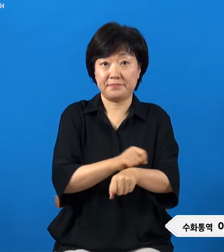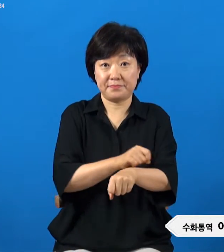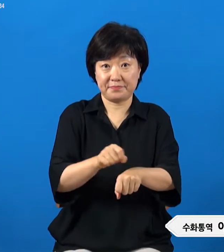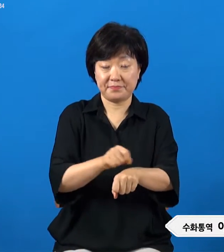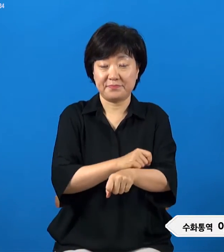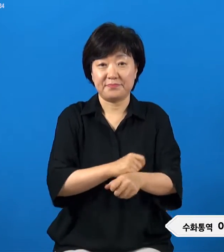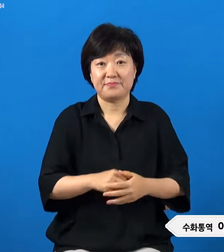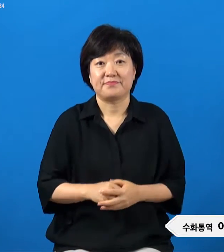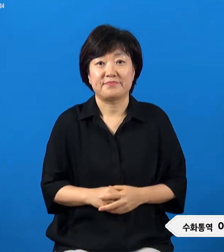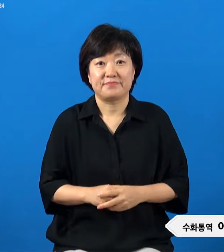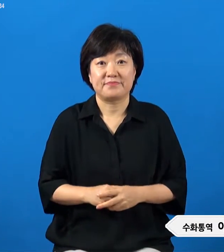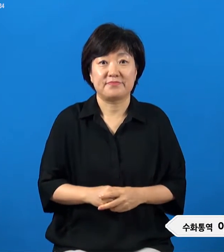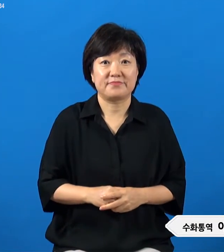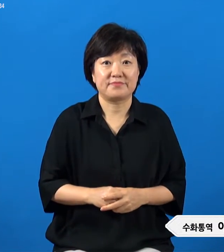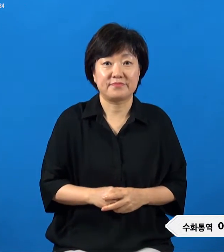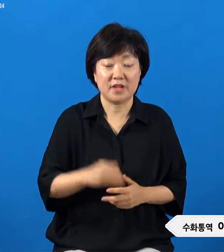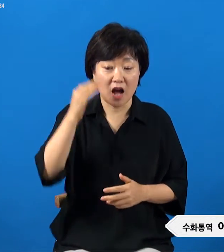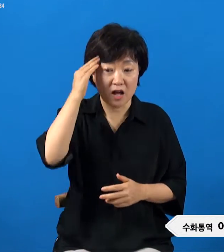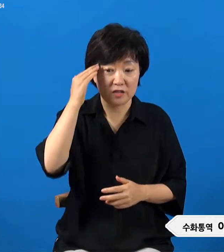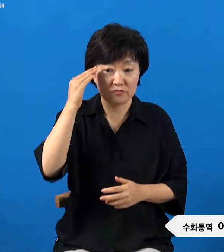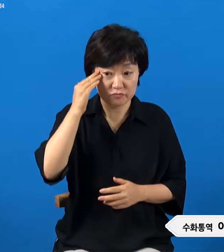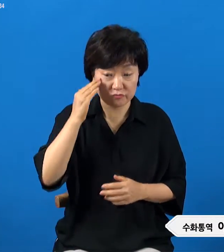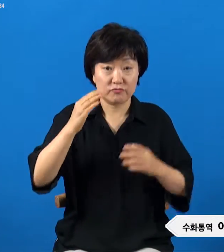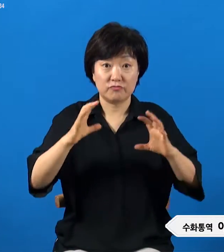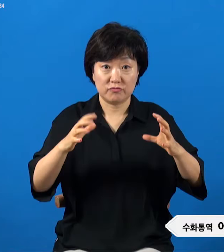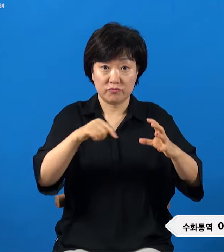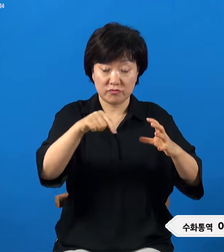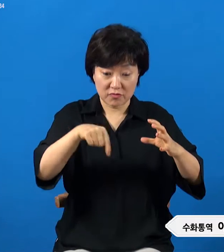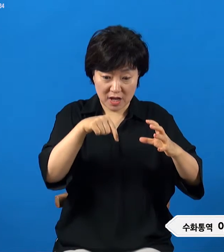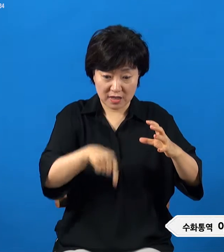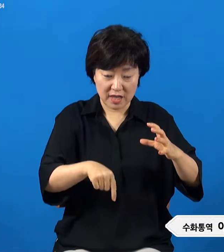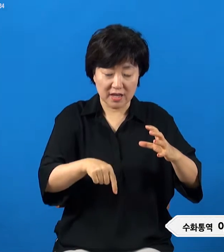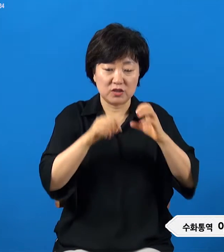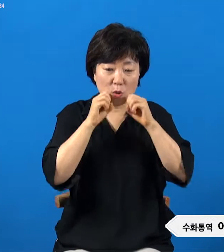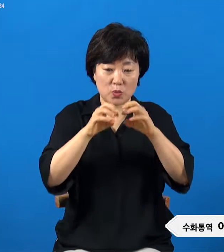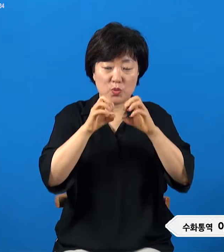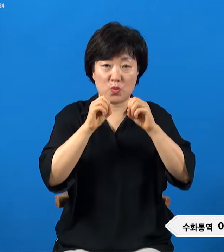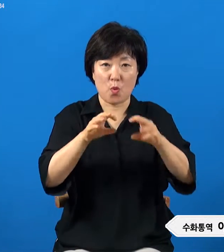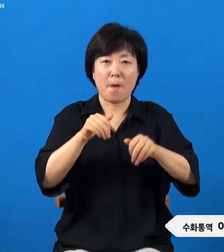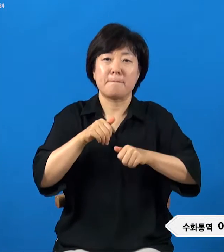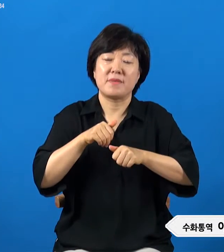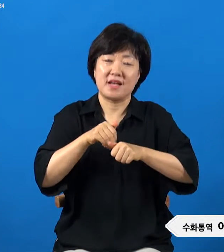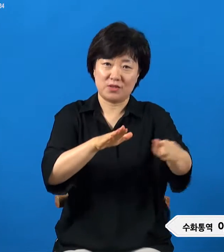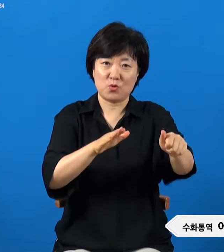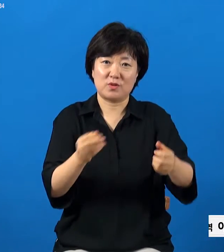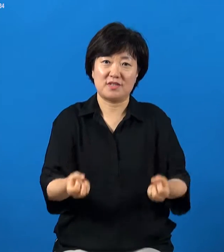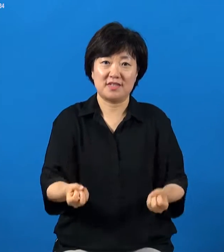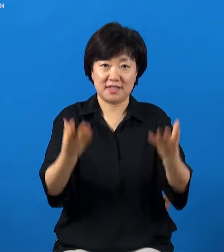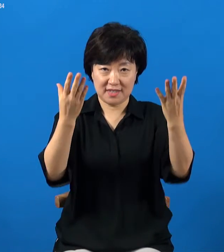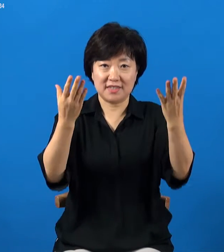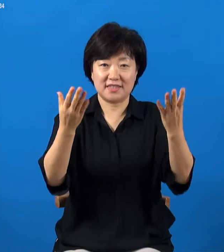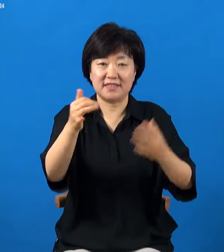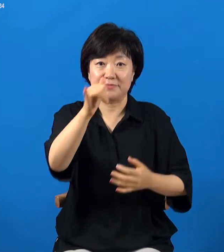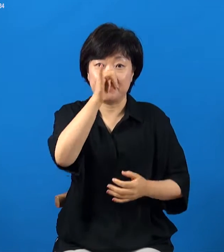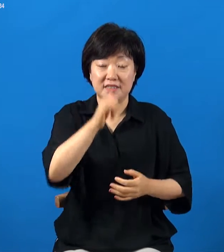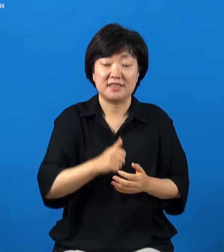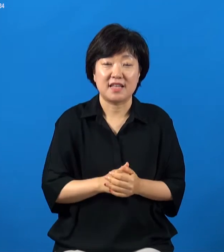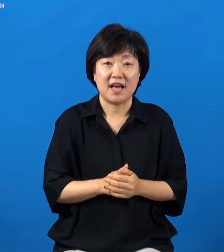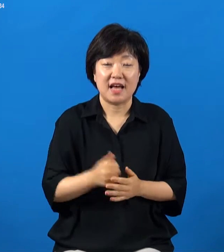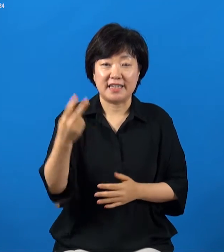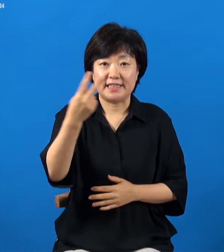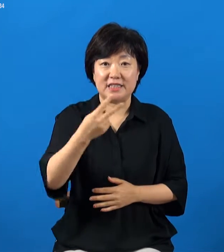오늘은 특별히 국내 전도 파송식을 함께 합니다. 먼저